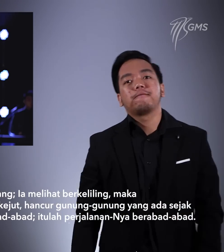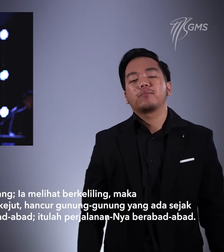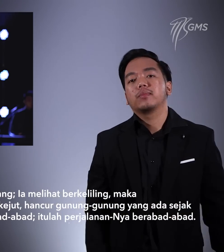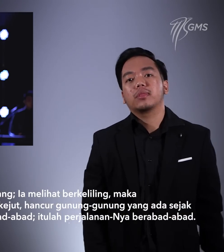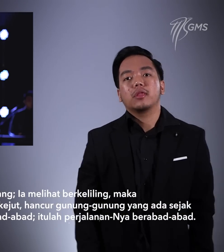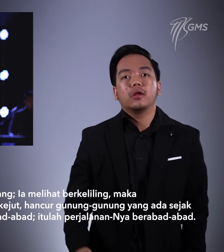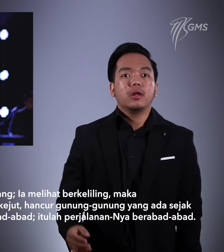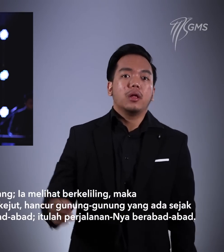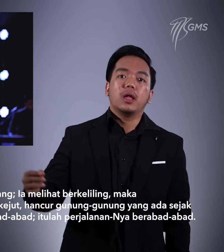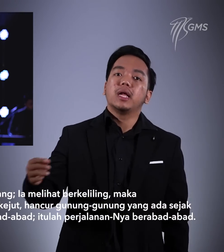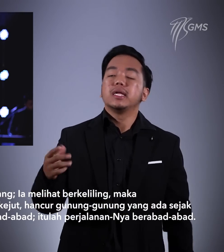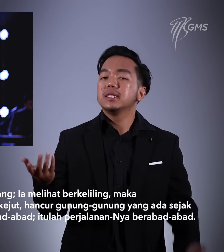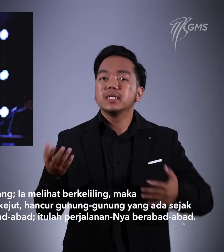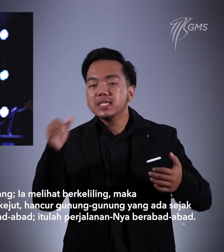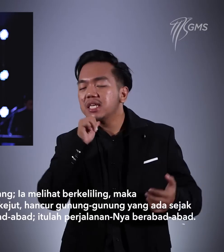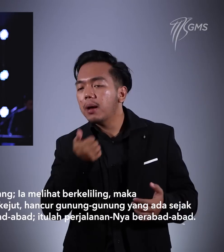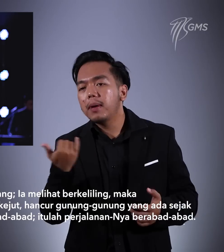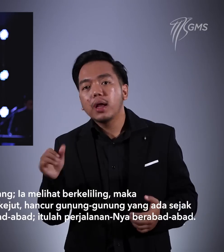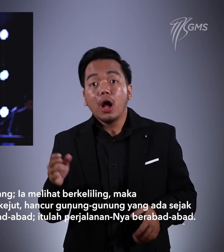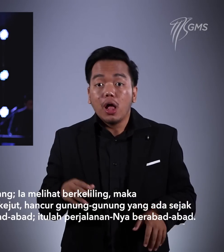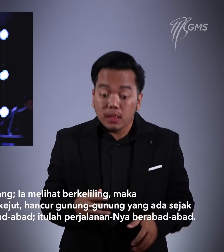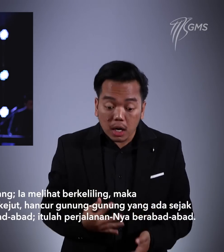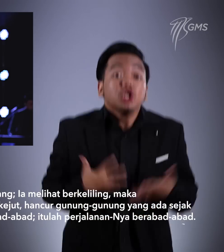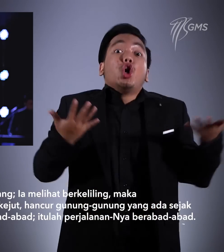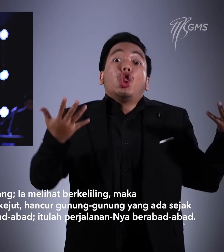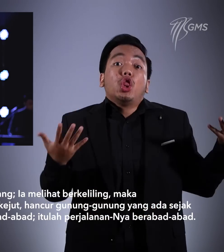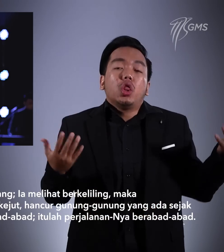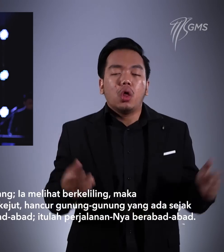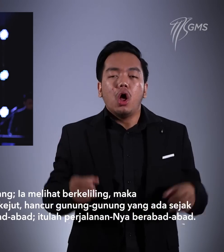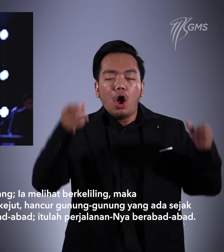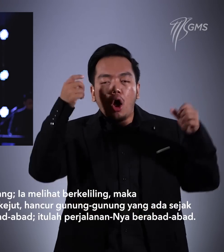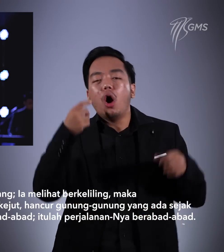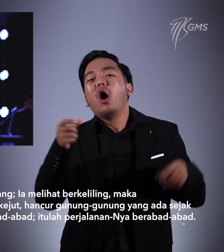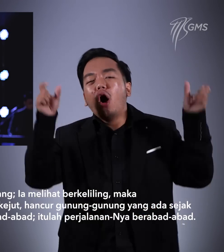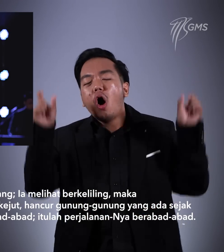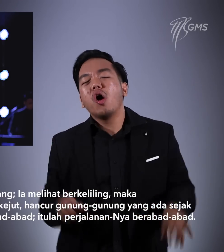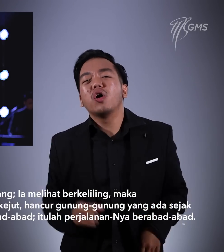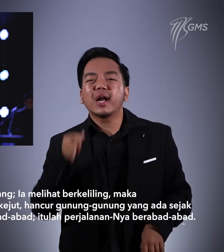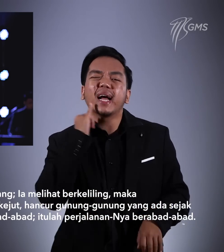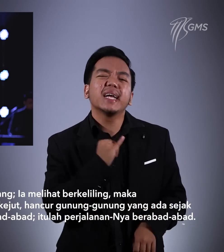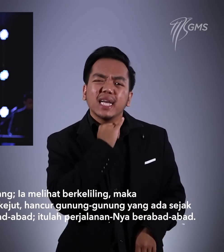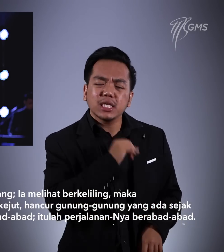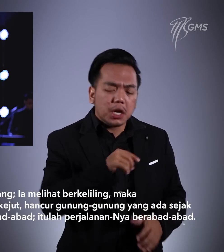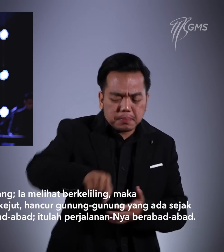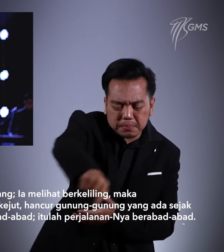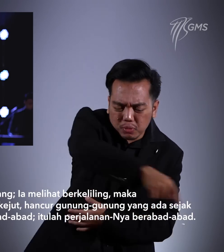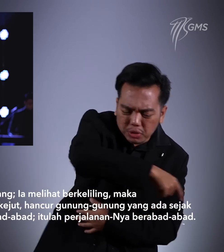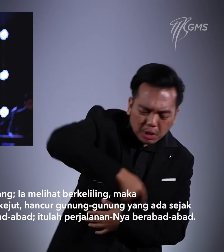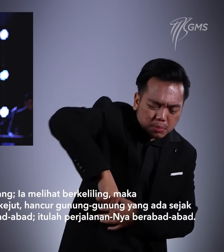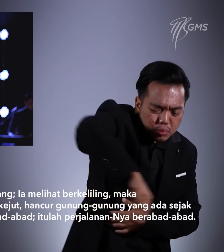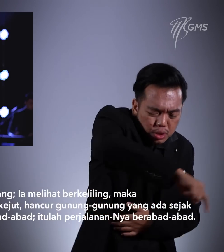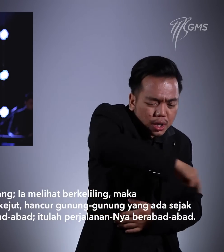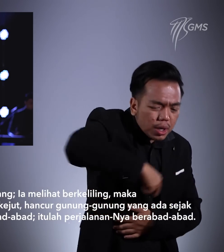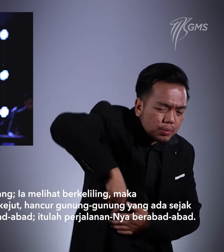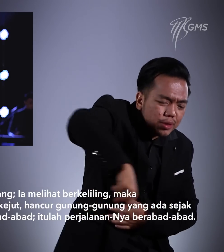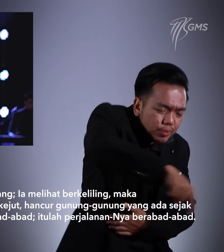Israel muter-muter temboknya. Muter-muter di kotanya. Pada waktu mendengar sangkakala mereka semuanya